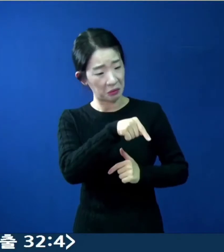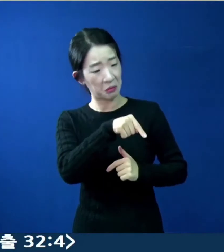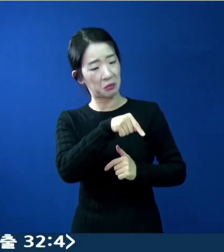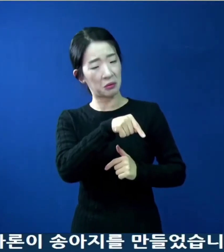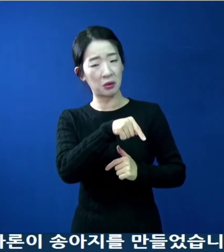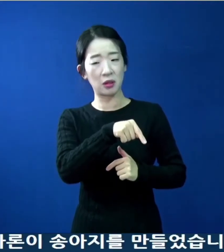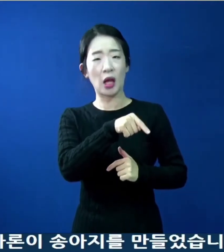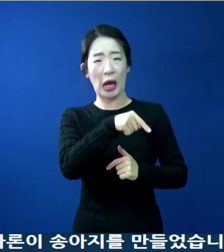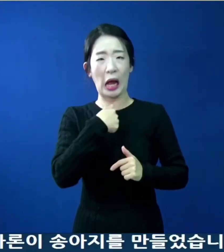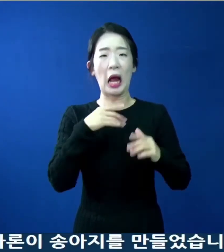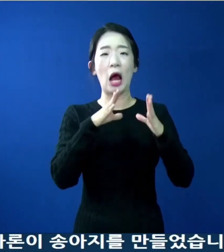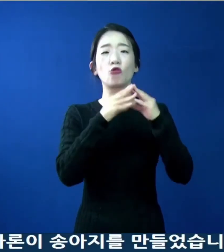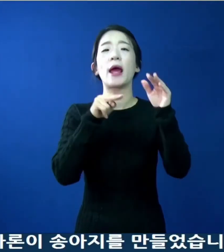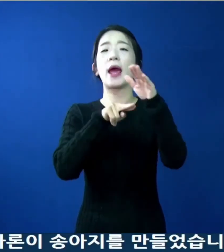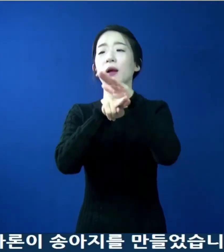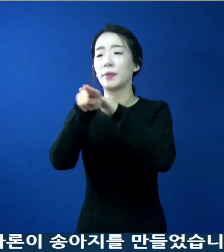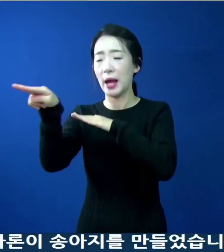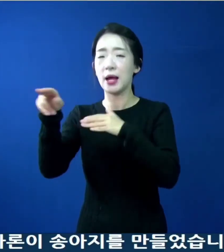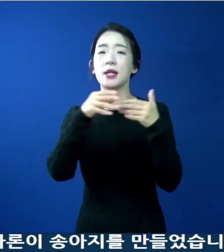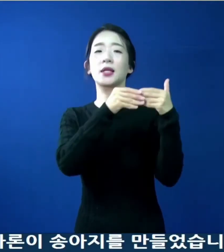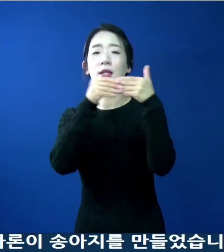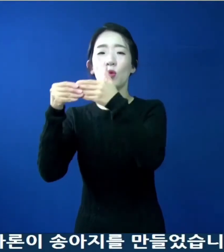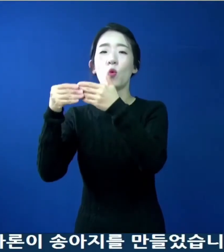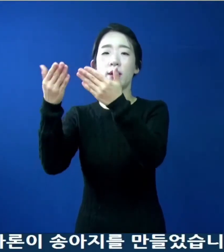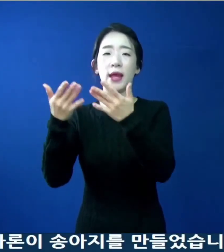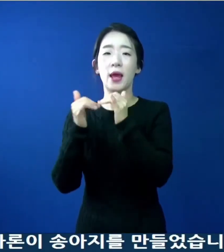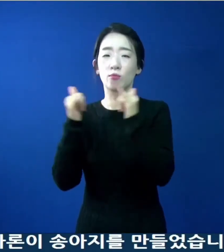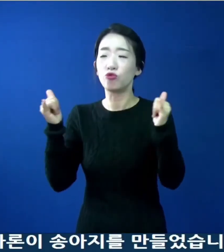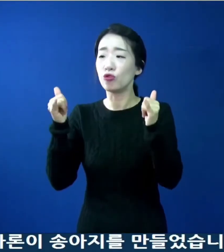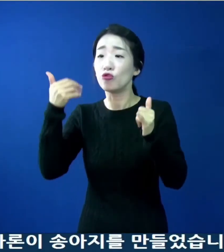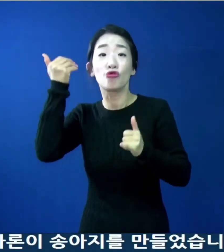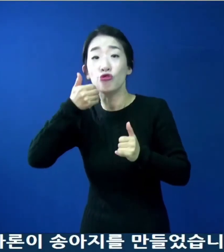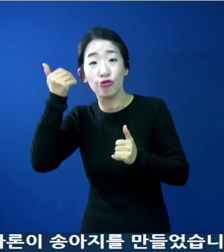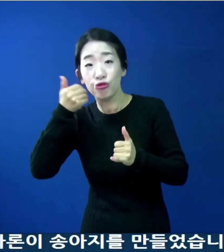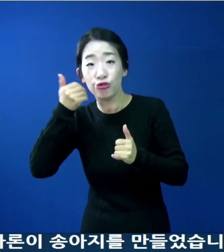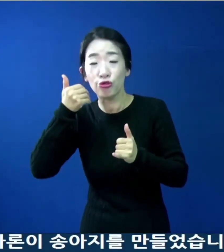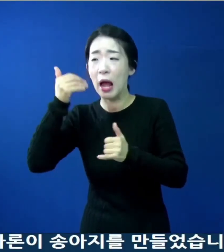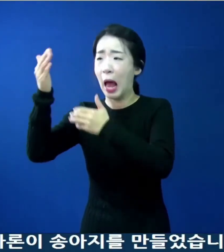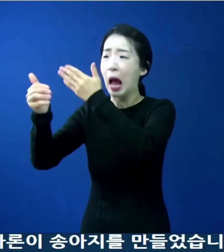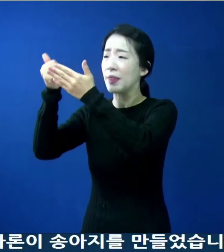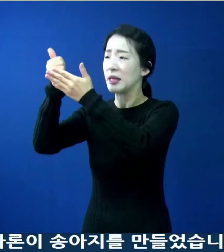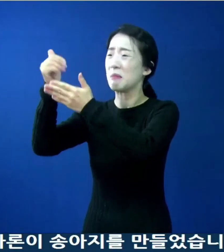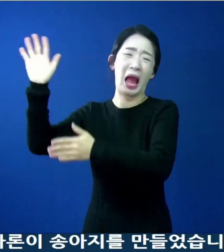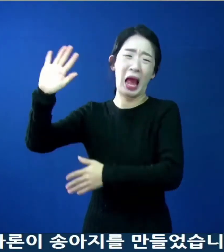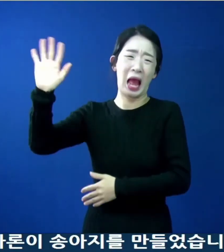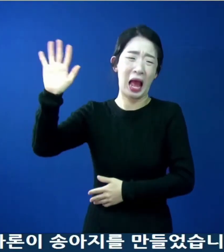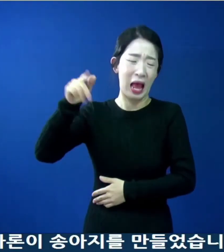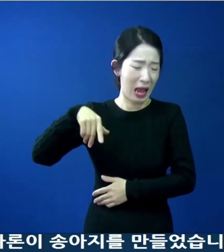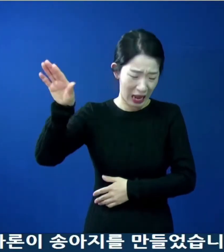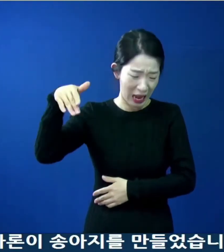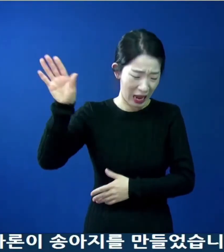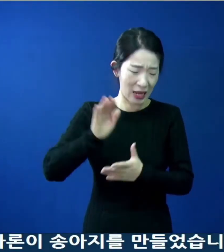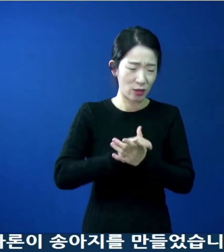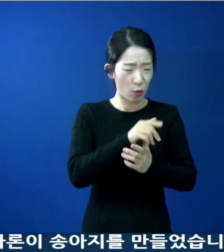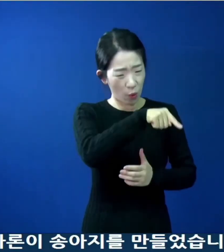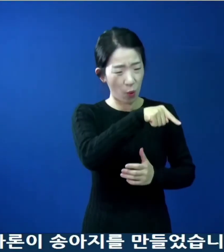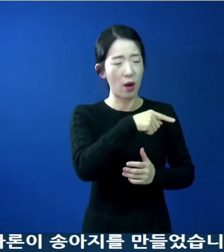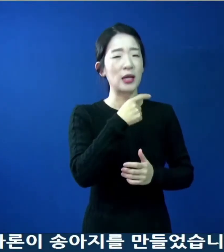야, 우리를 애굽 땅에서 인도한 신이 하나님 여호와가 아니라 금송아지야,